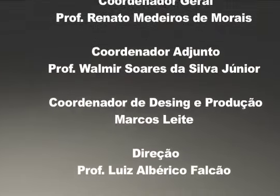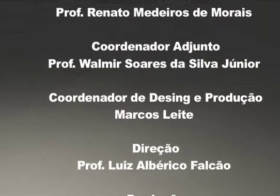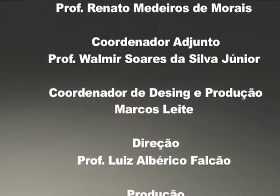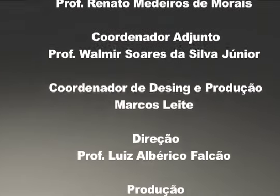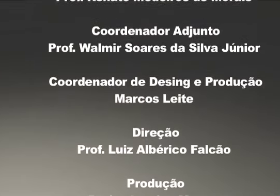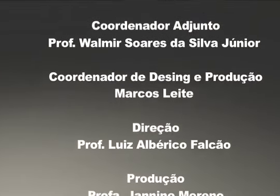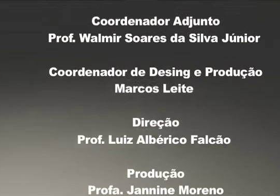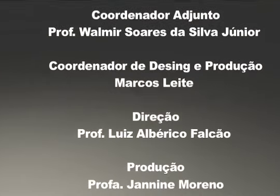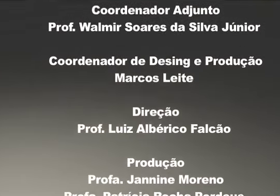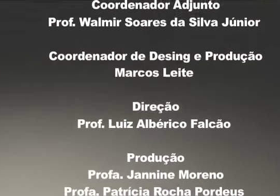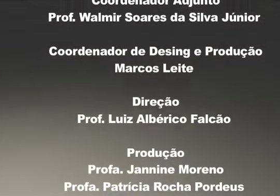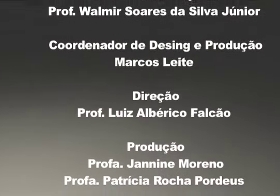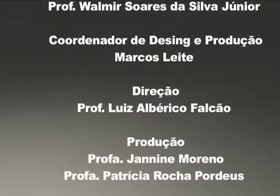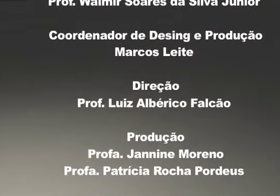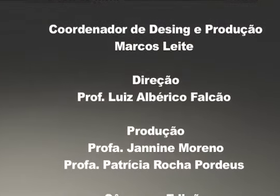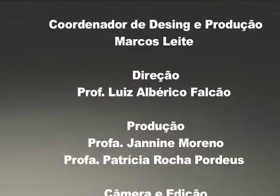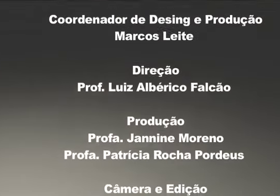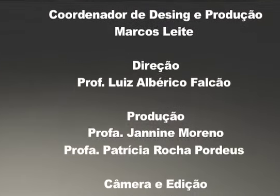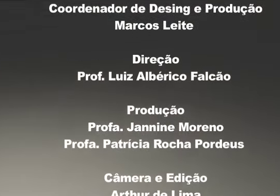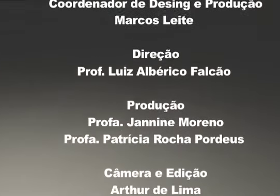E aí